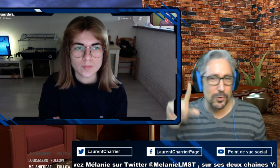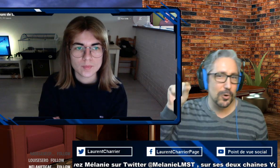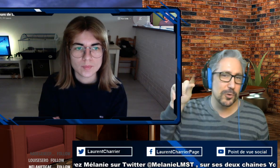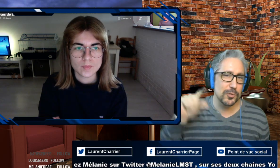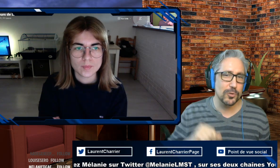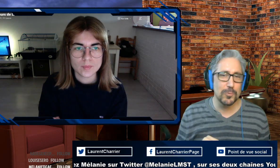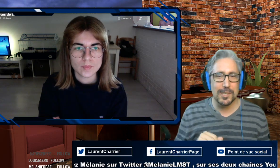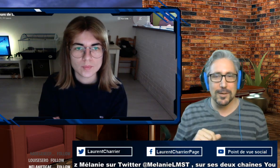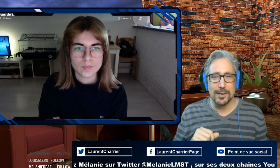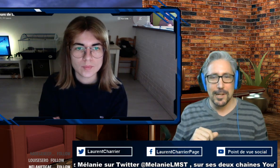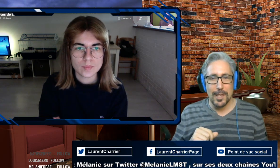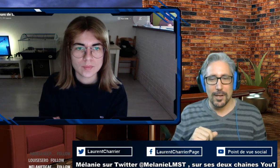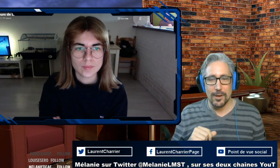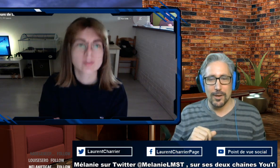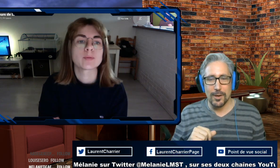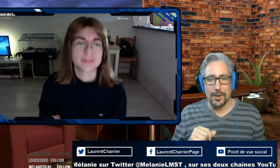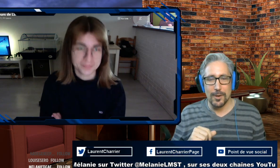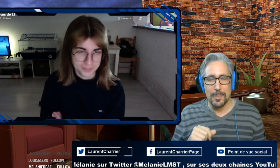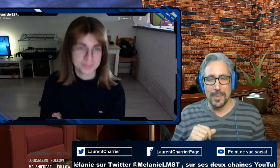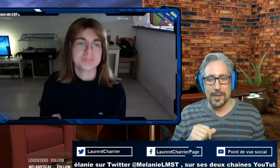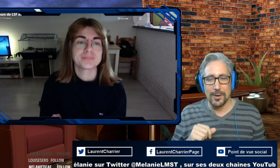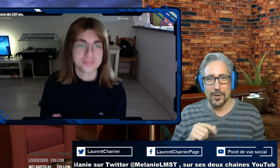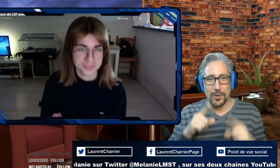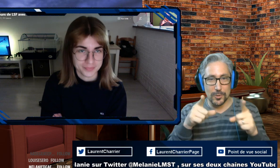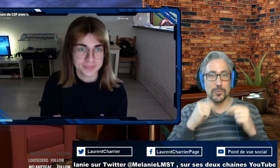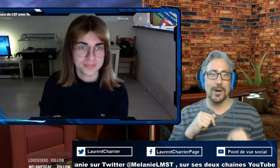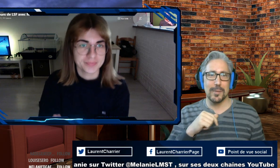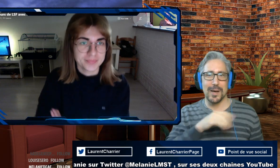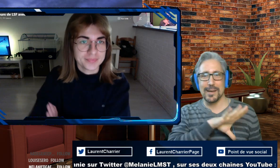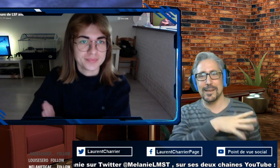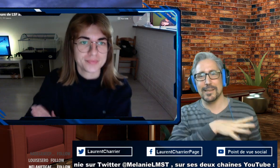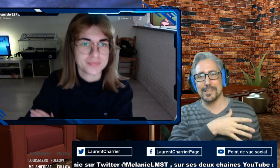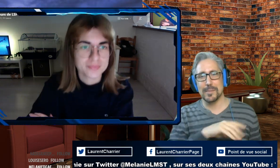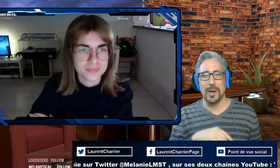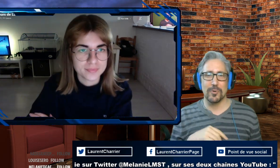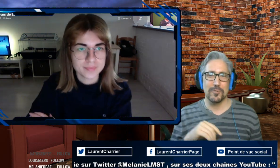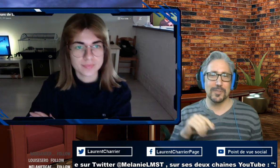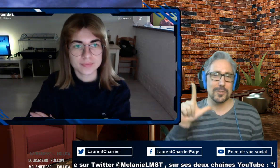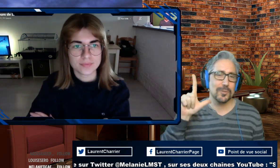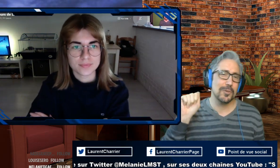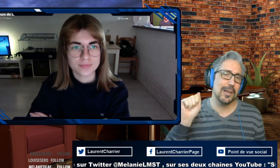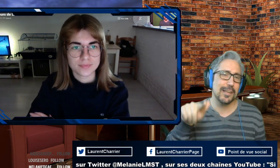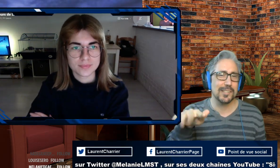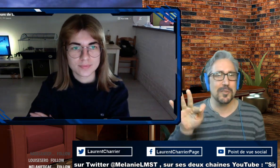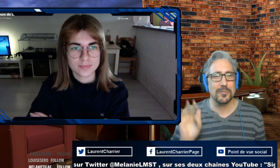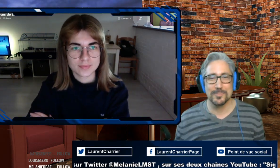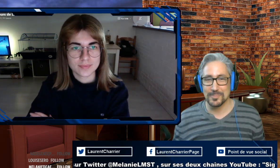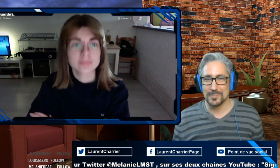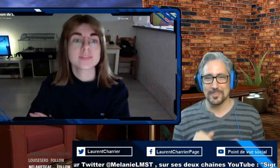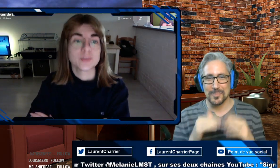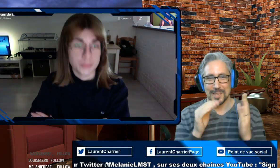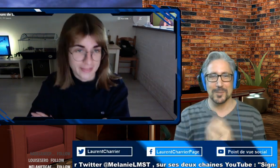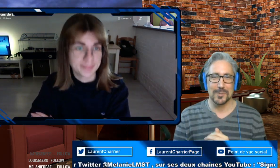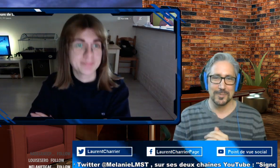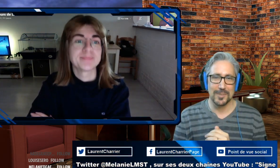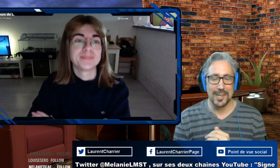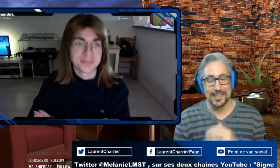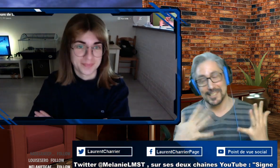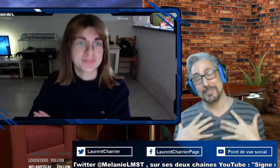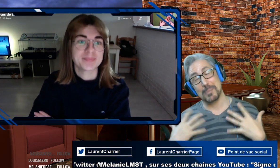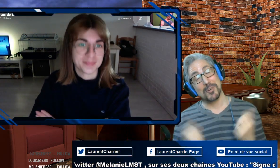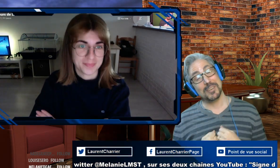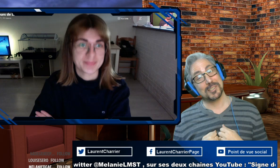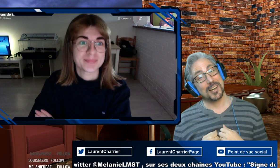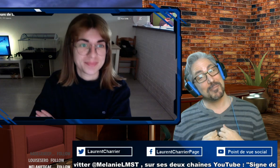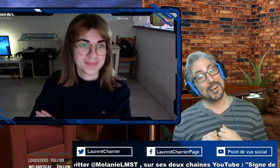beaucoup sur Twitter mais toi bah t'es ma professeure de LSF. Toi, voilà,